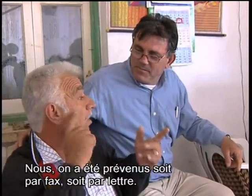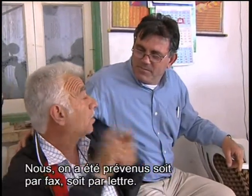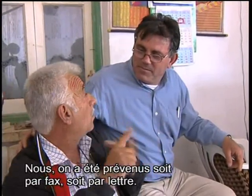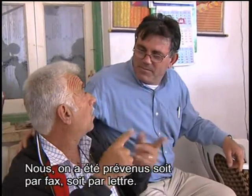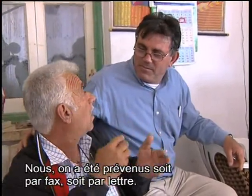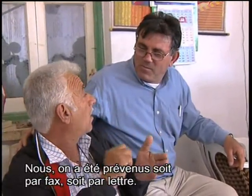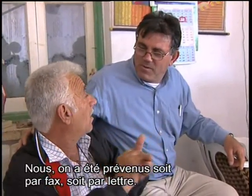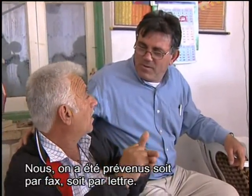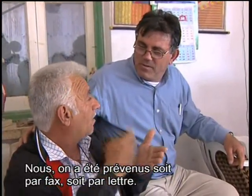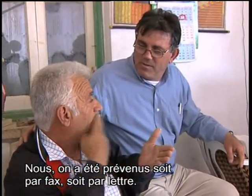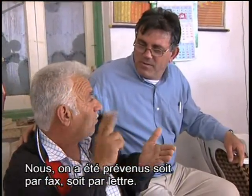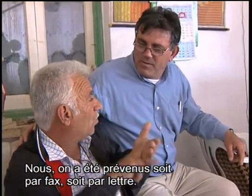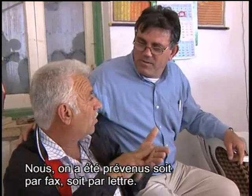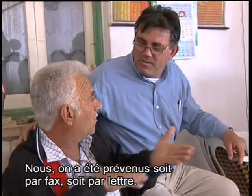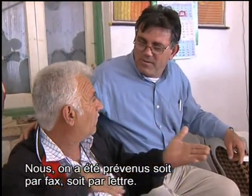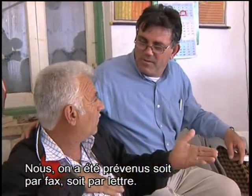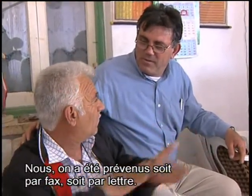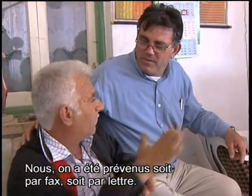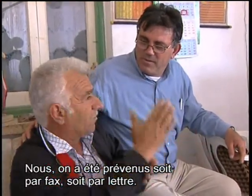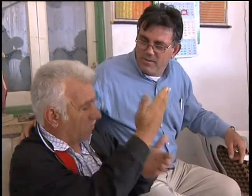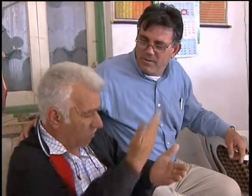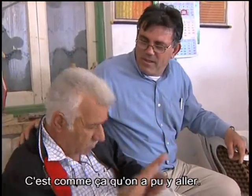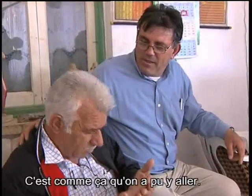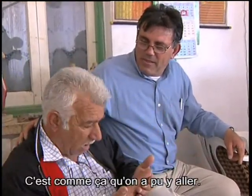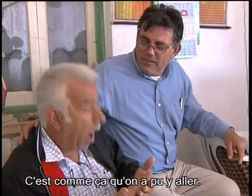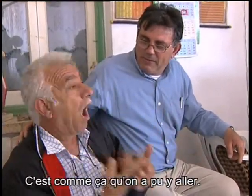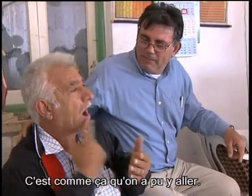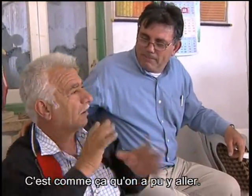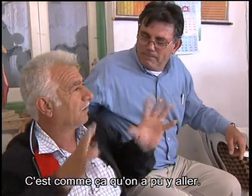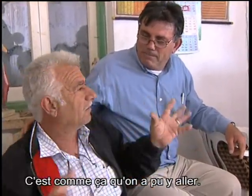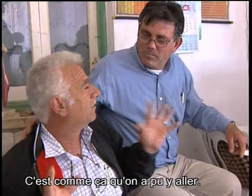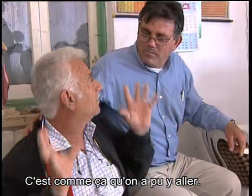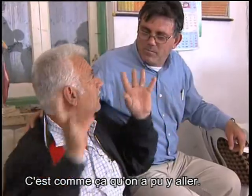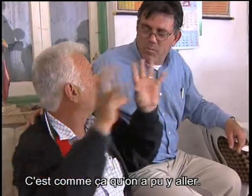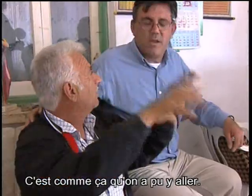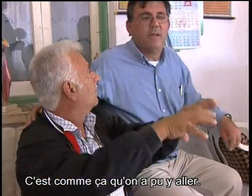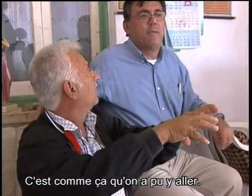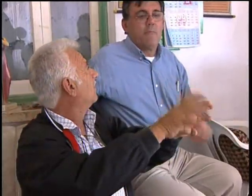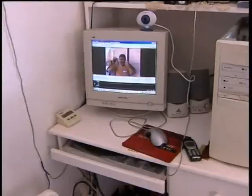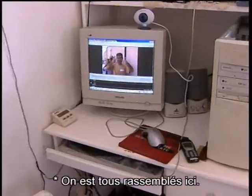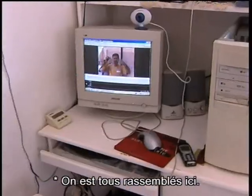Nous, on a été prévenus soit par fax, soit par lettres. C'est comme ça qu'on a pu y aller.